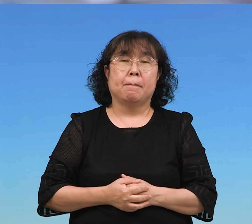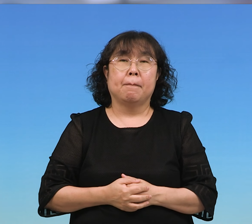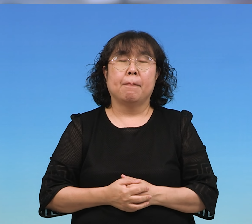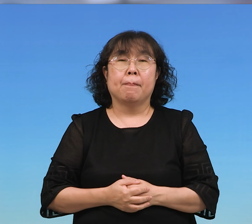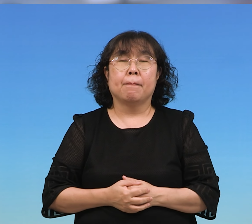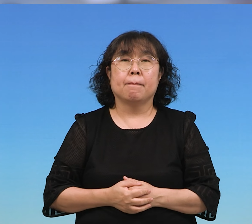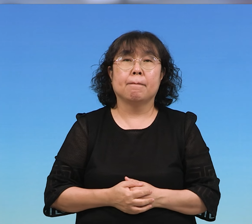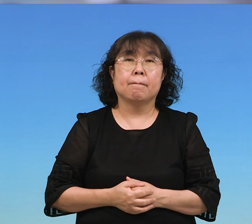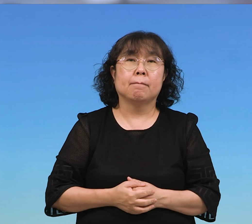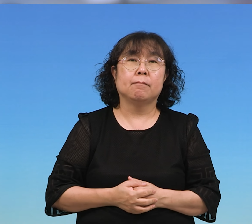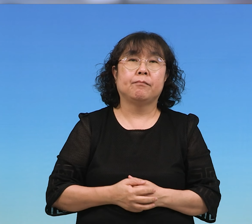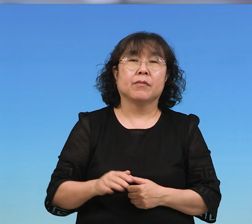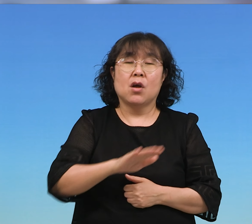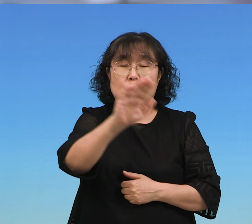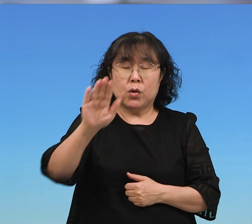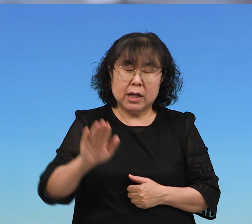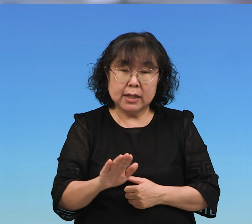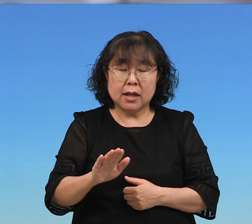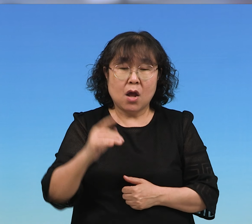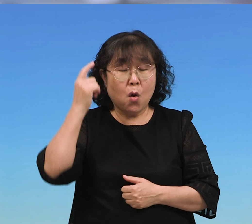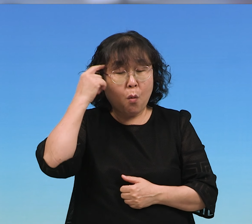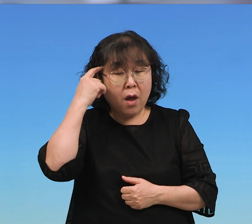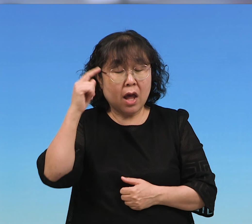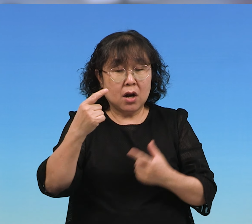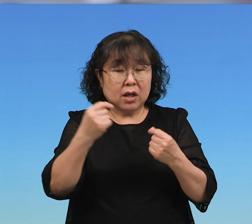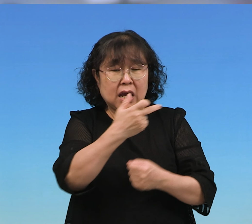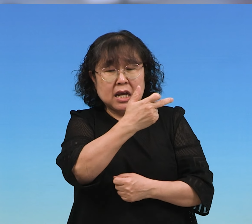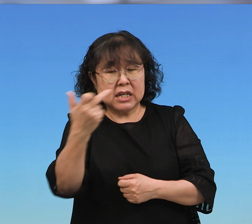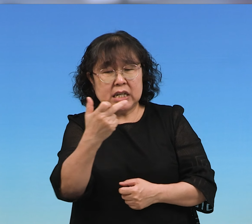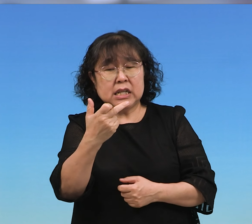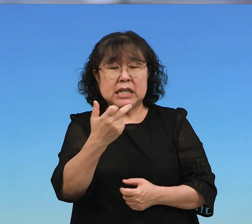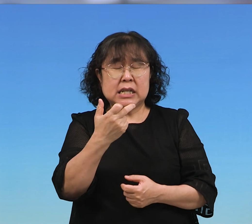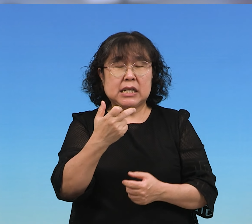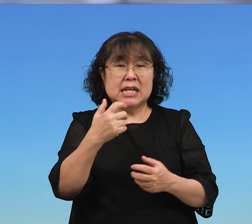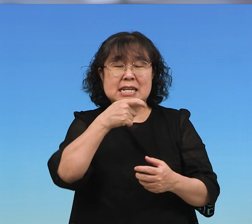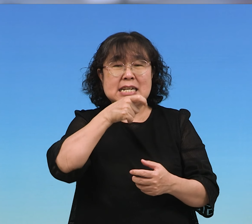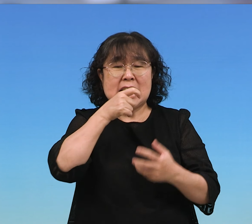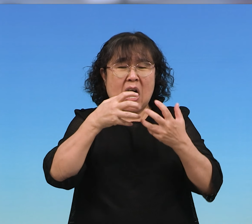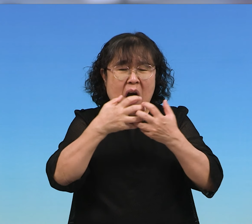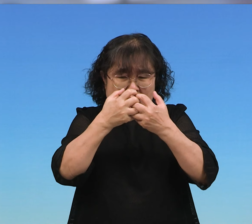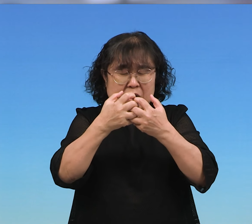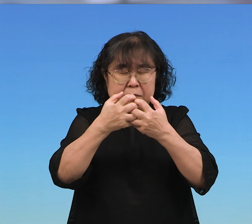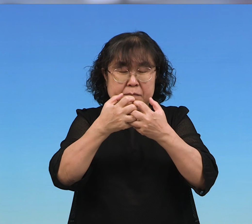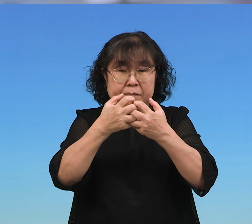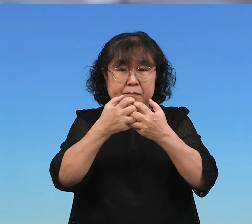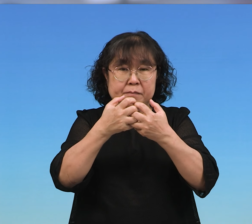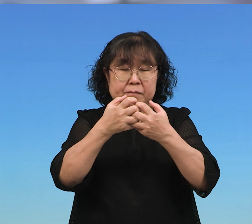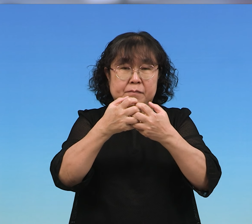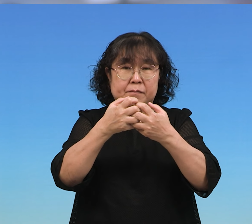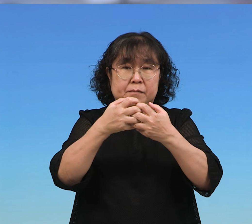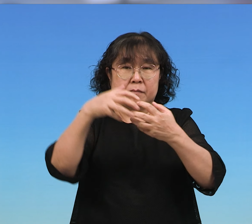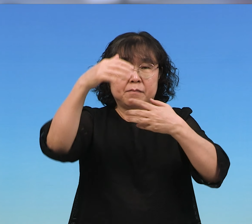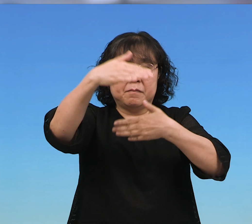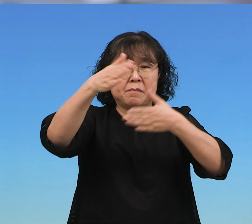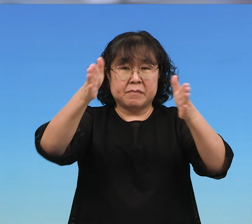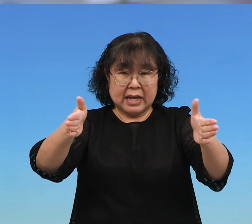쓰는데 막 이런 머리 기사가 있었답니다. 우리한테 왜 이토록 거대한 얼음 박스가